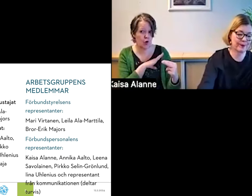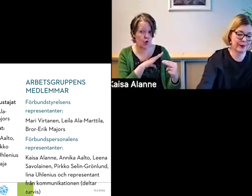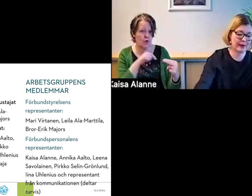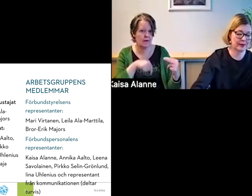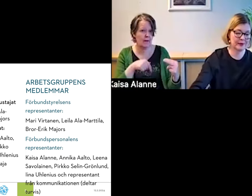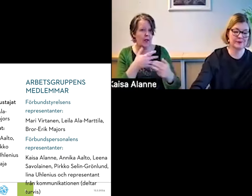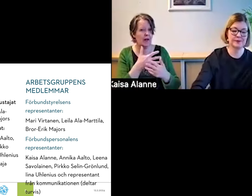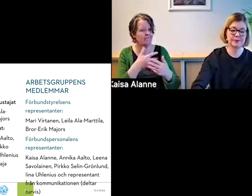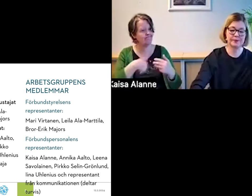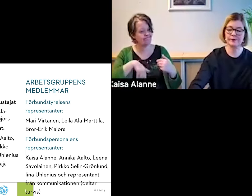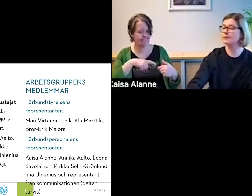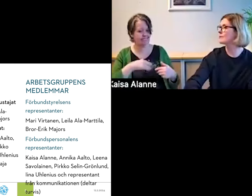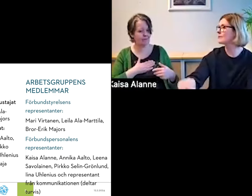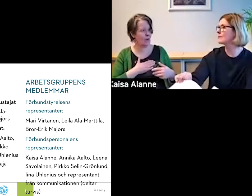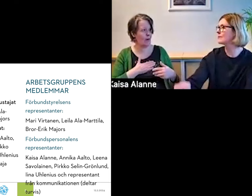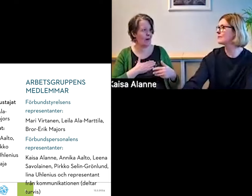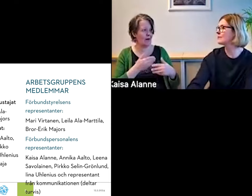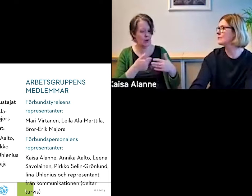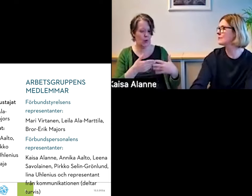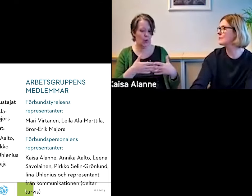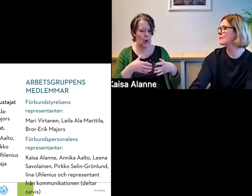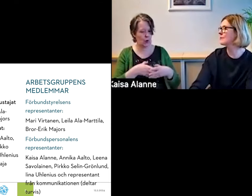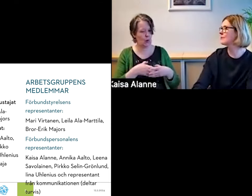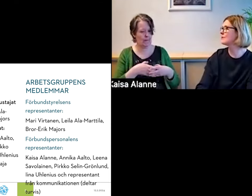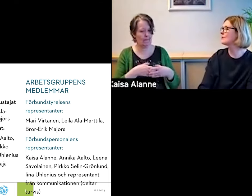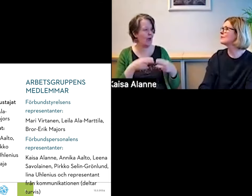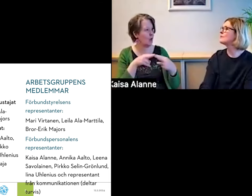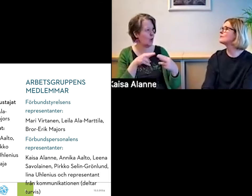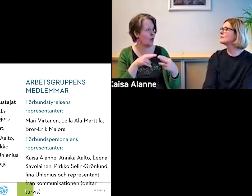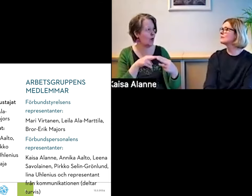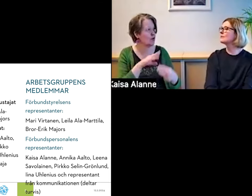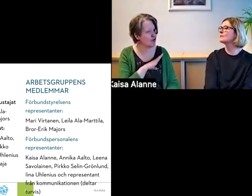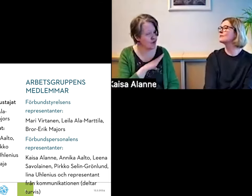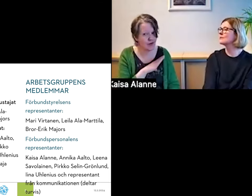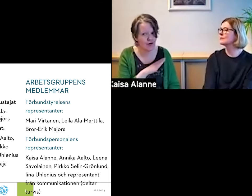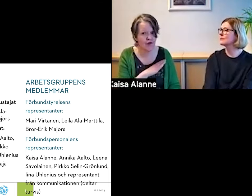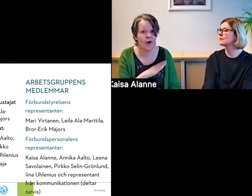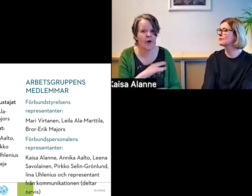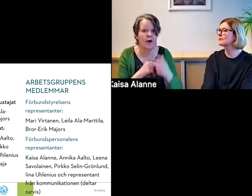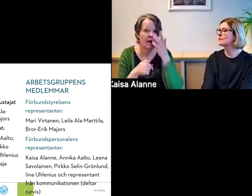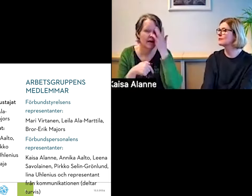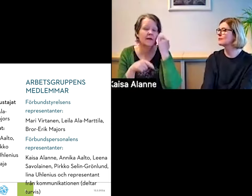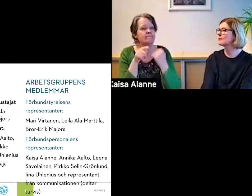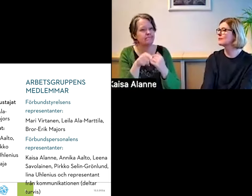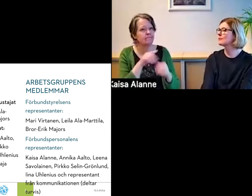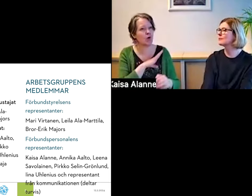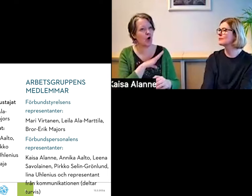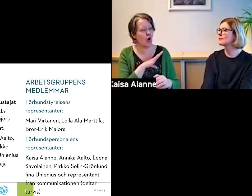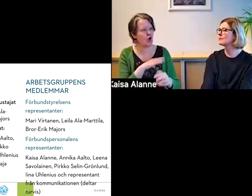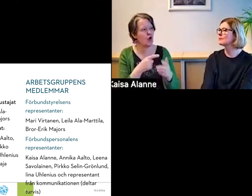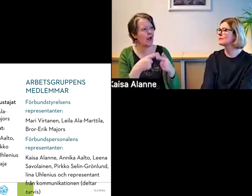mainitsi, niin sillä on nyt yhteys tähän työhön, mitä me teemme täällä tällä hetkellä ja työryhmän työhön.